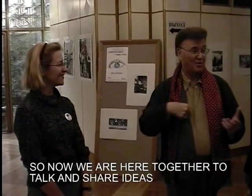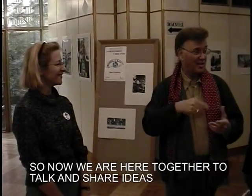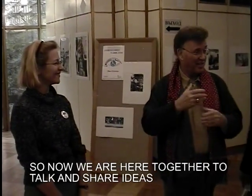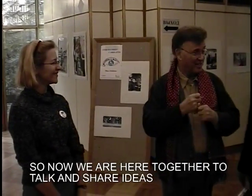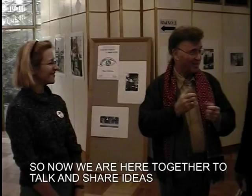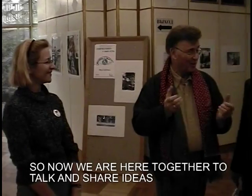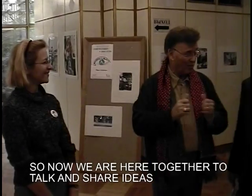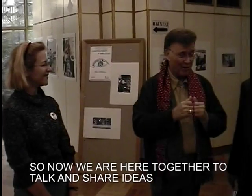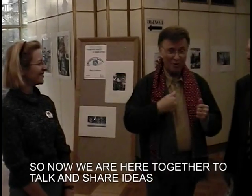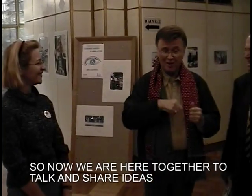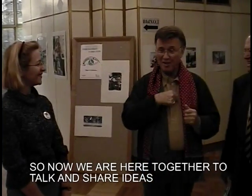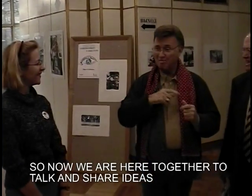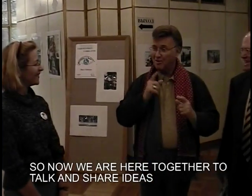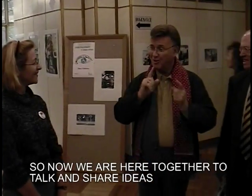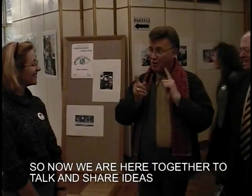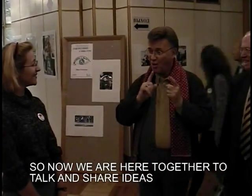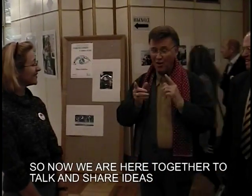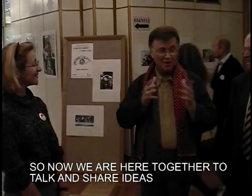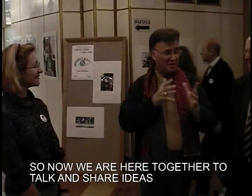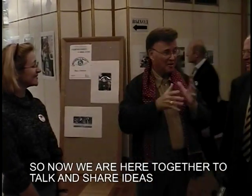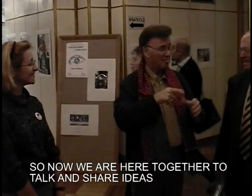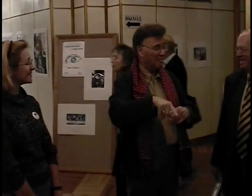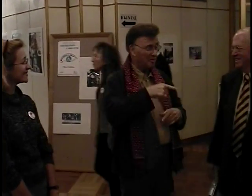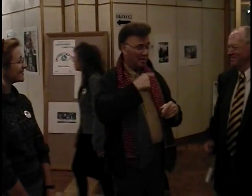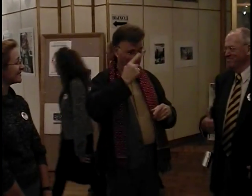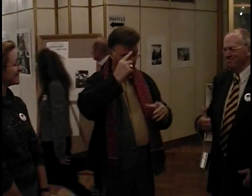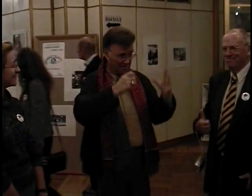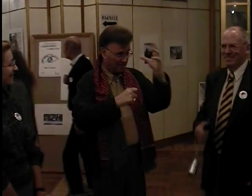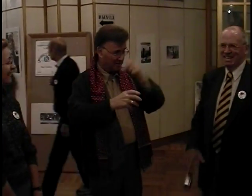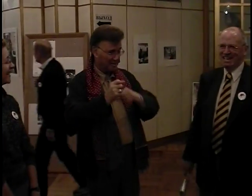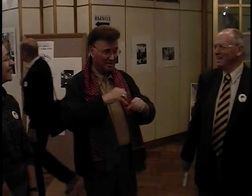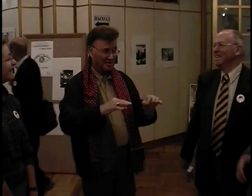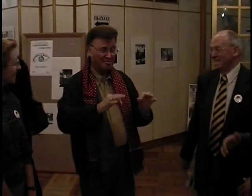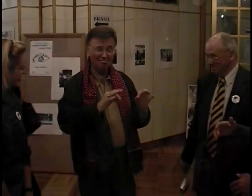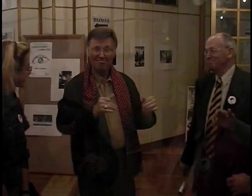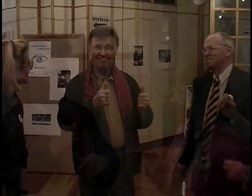майского цвета милый друг, как мечты высоки.